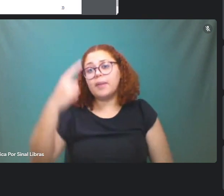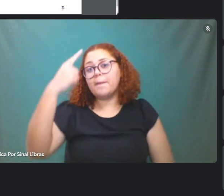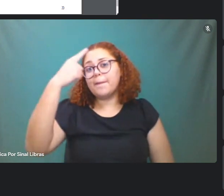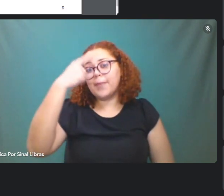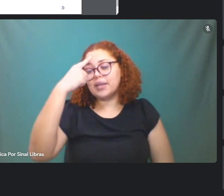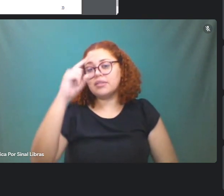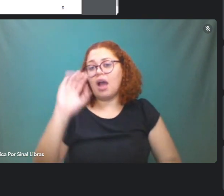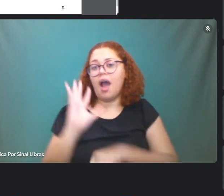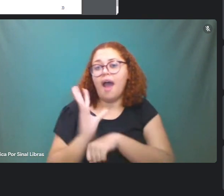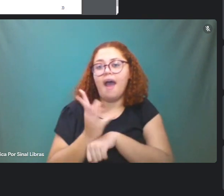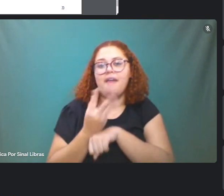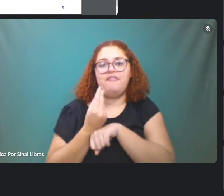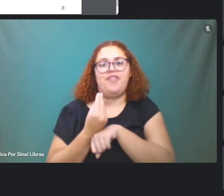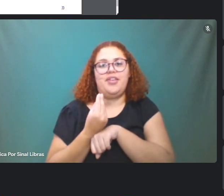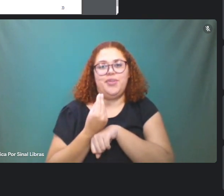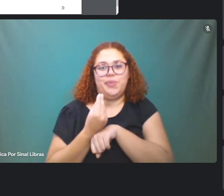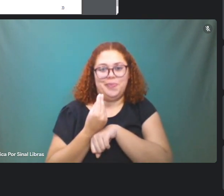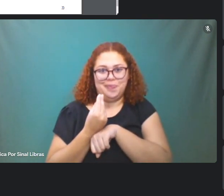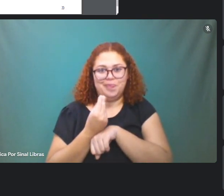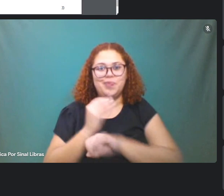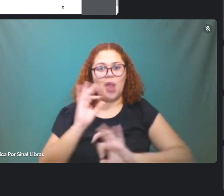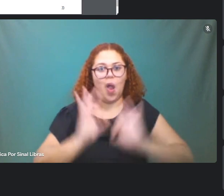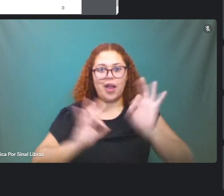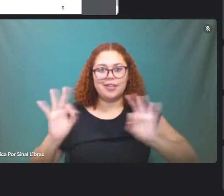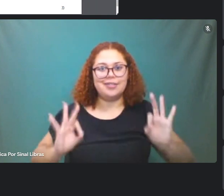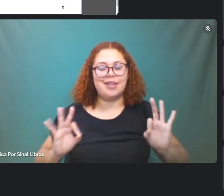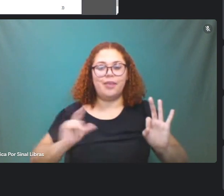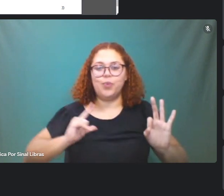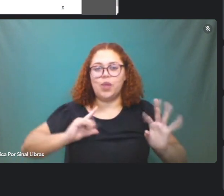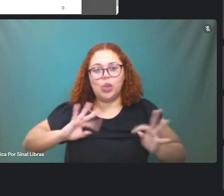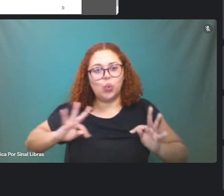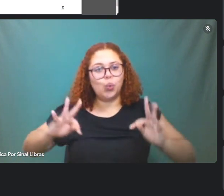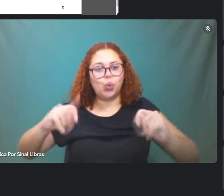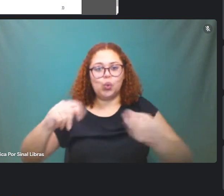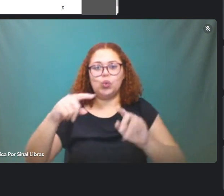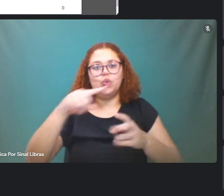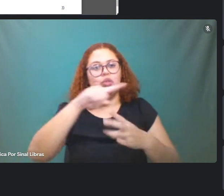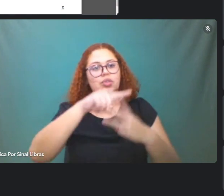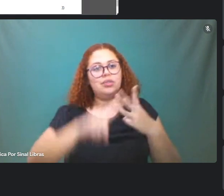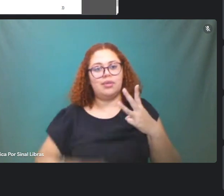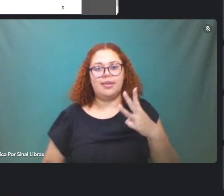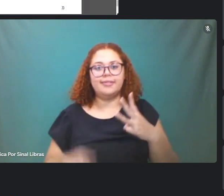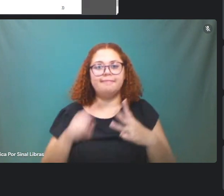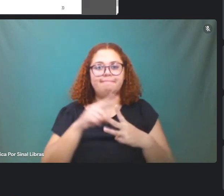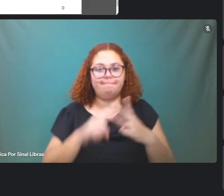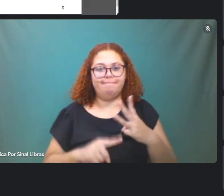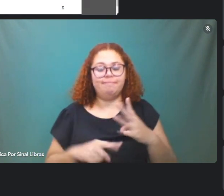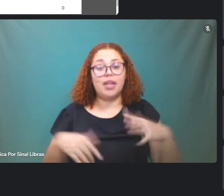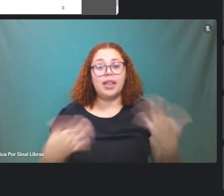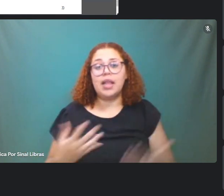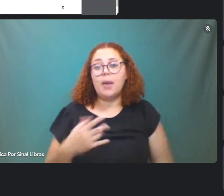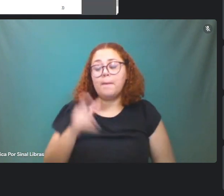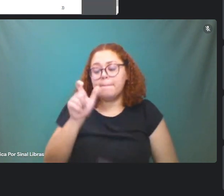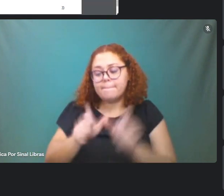projetando o que é áudio. E, nesse caso do Festival de Cinema do Cine Brasília, os cegos, eles